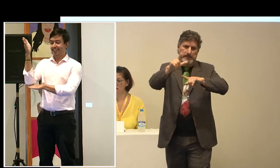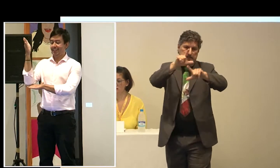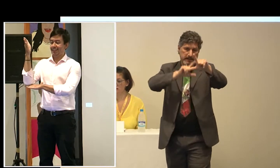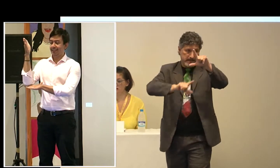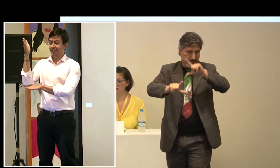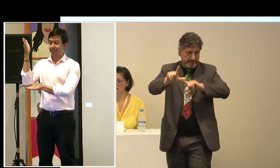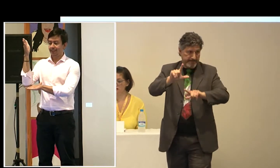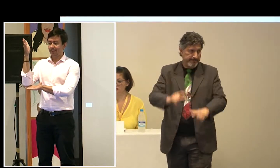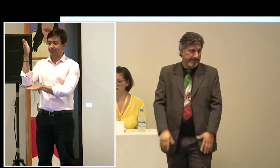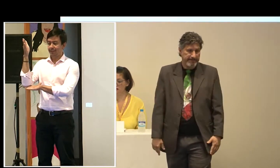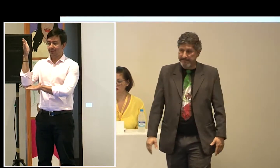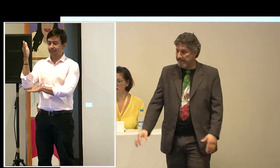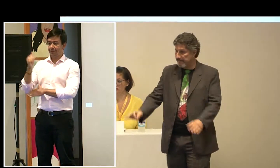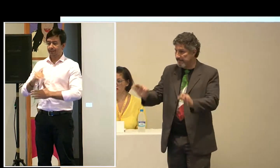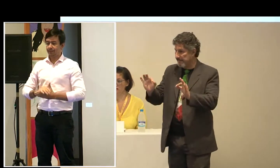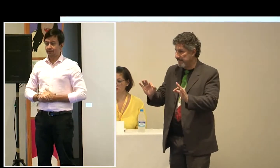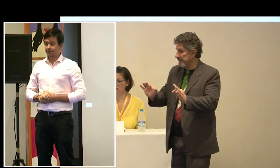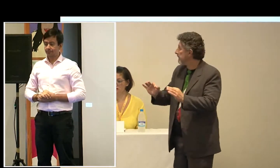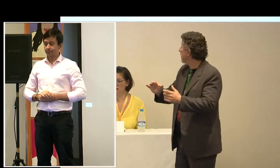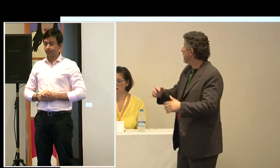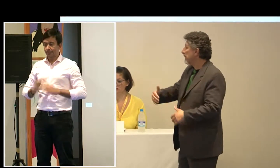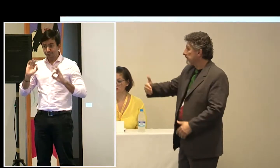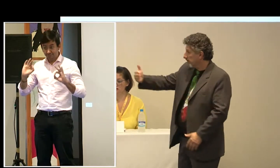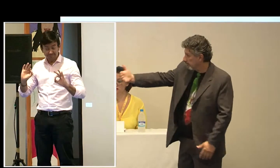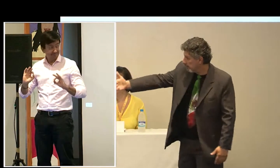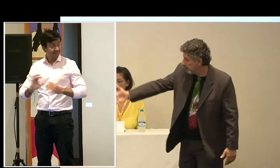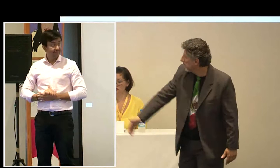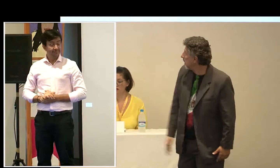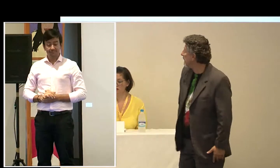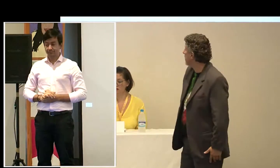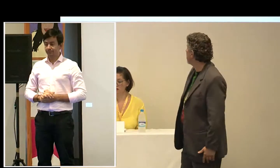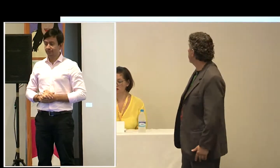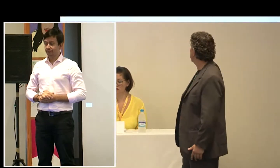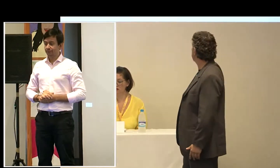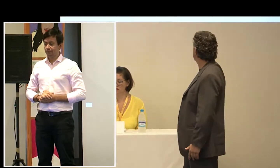Eu amo a bandeira do México, eu amo o México.